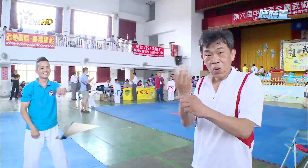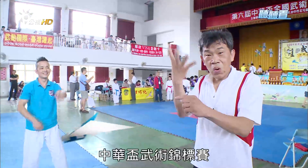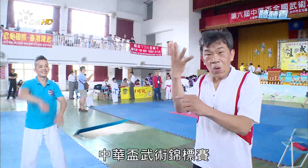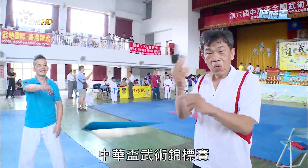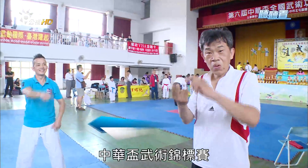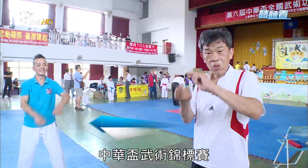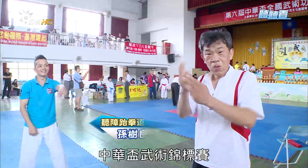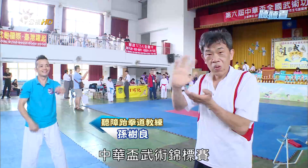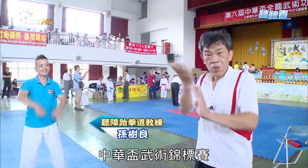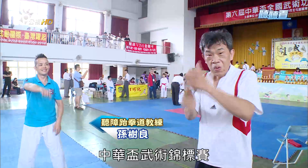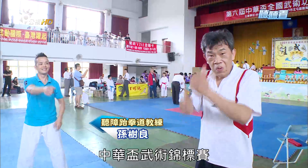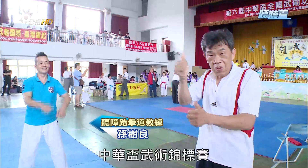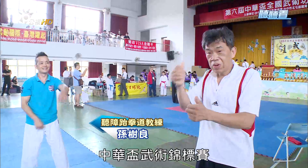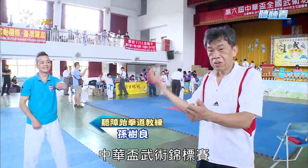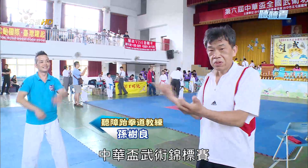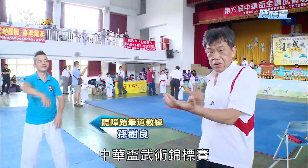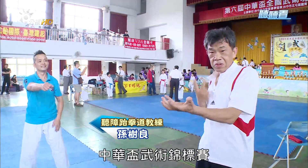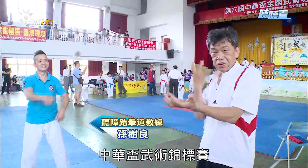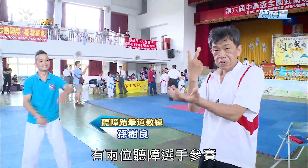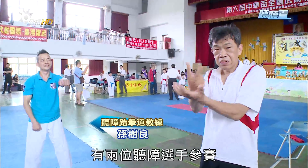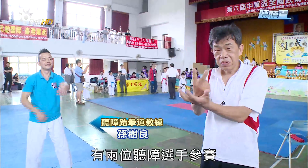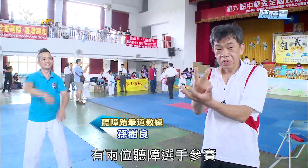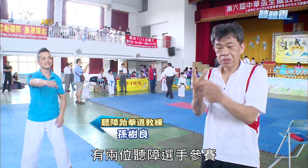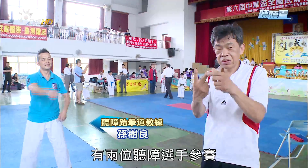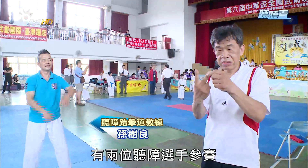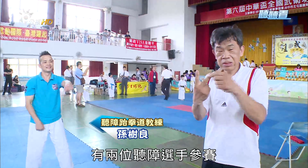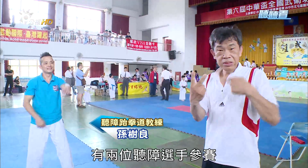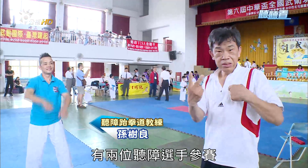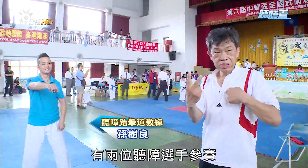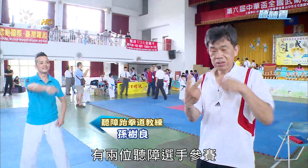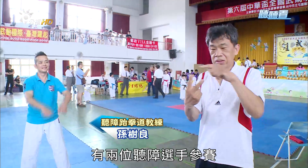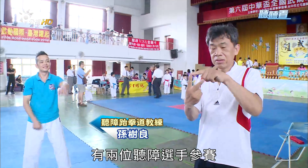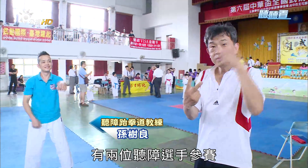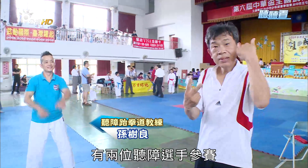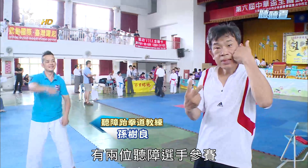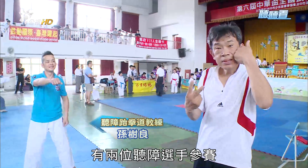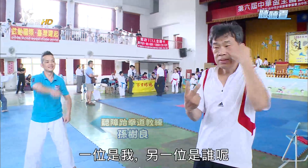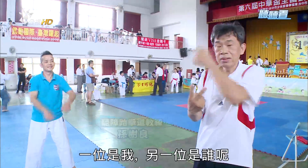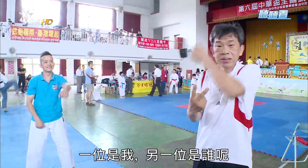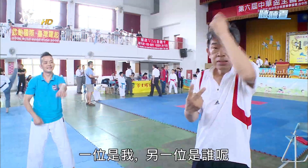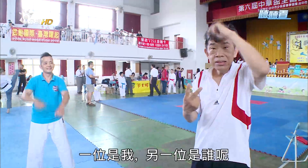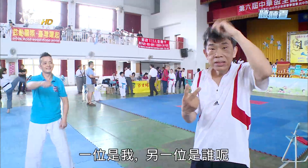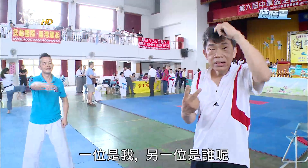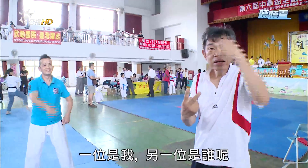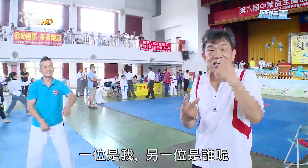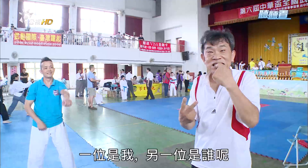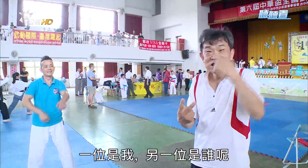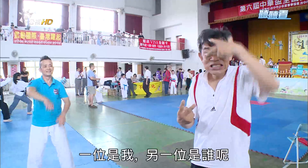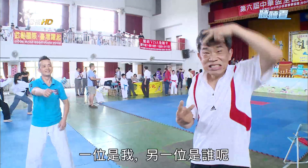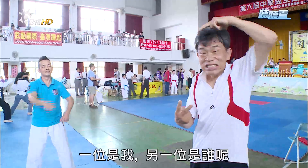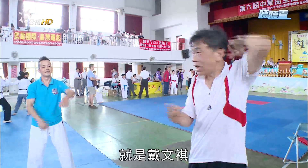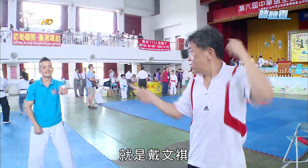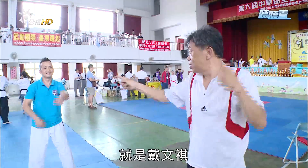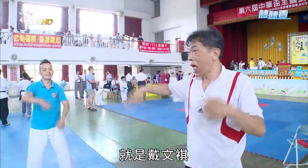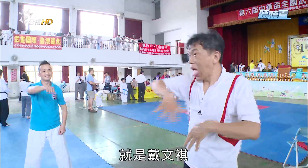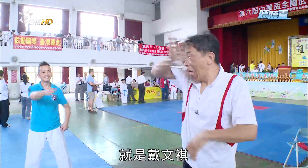中华杯武术锦标赛啊，有两位听障选手参赛，一位是我，另一位是谁呢？就是戴文